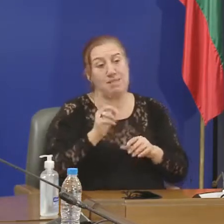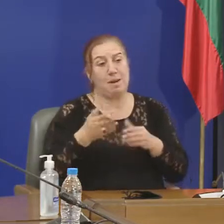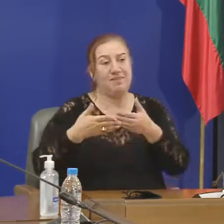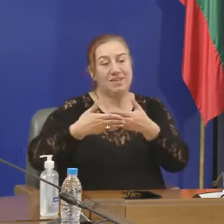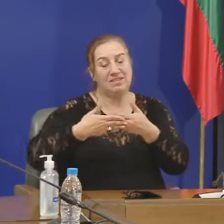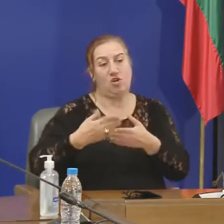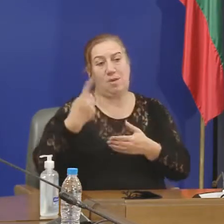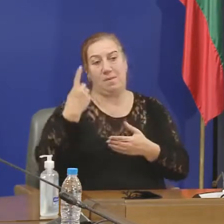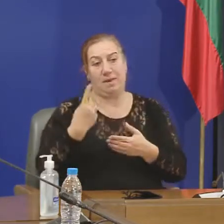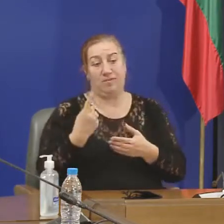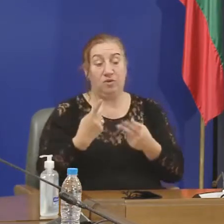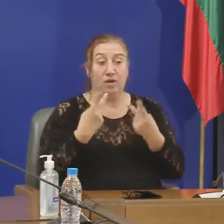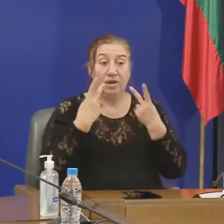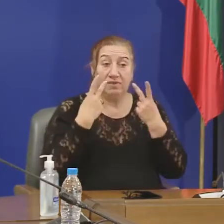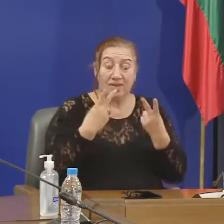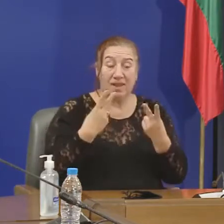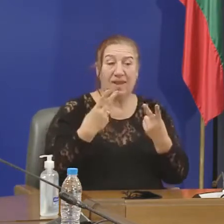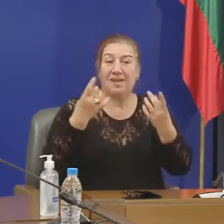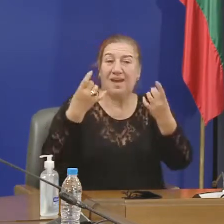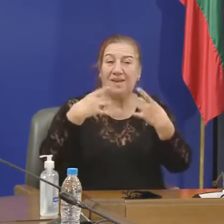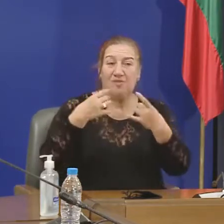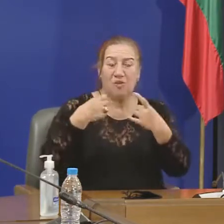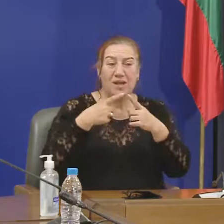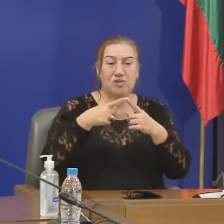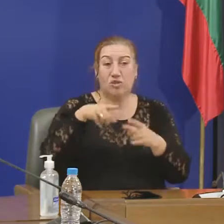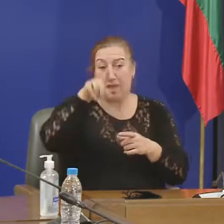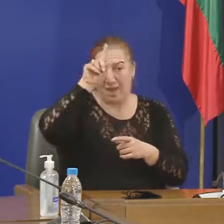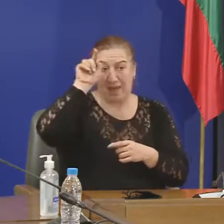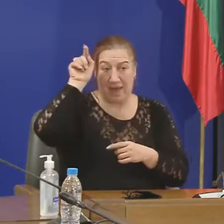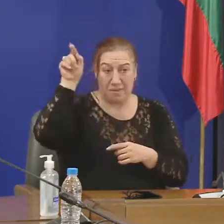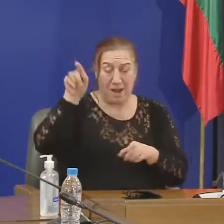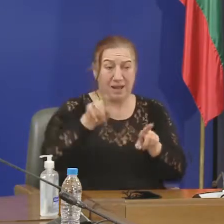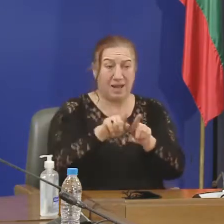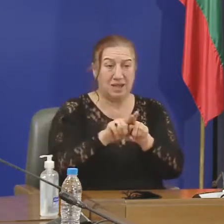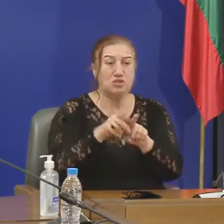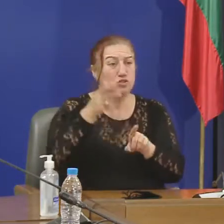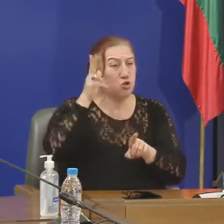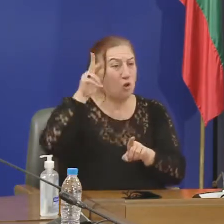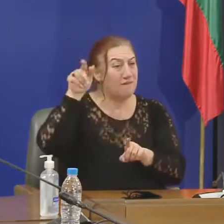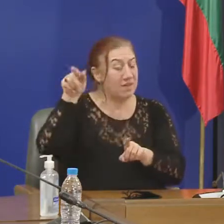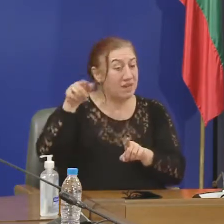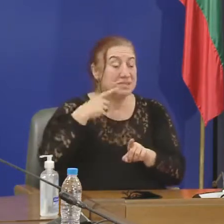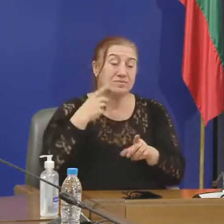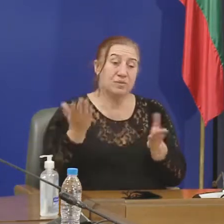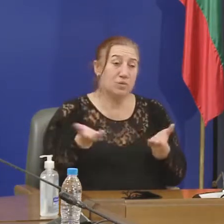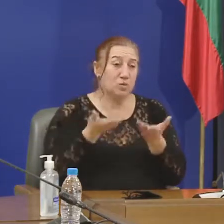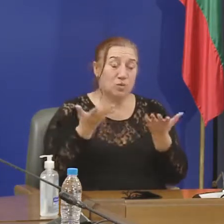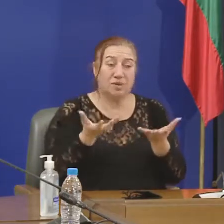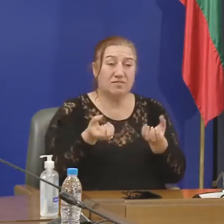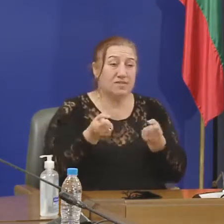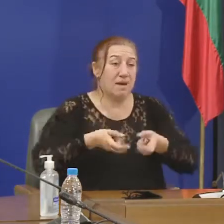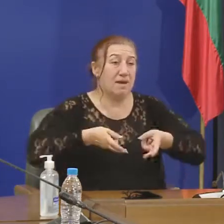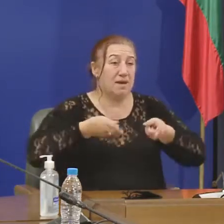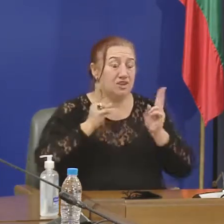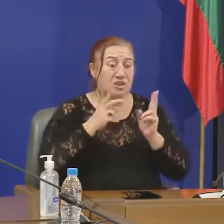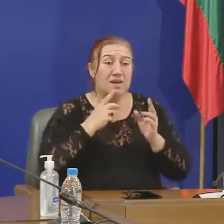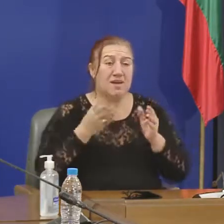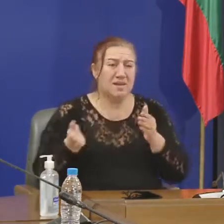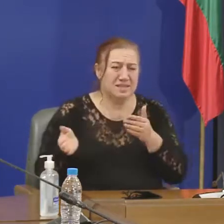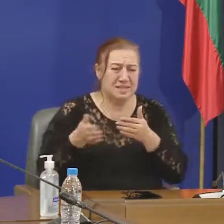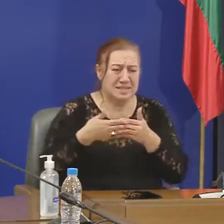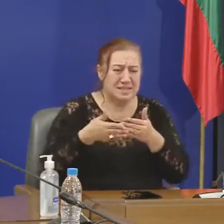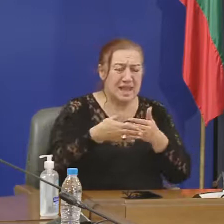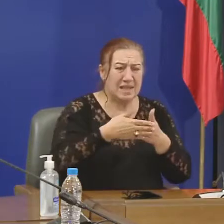Видяхте вчера информацията от Германия и от Франция. Взеха решение за затваряне на значителен